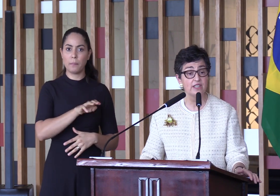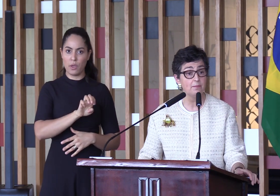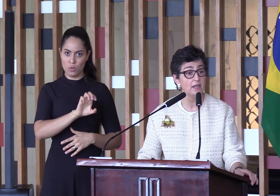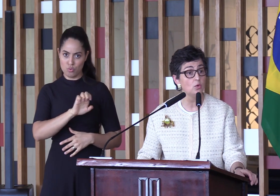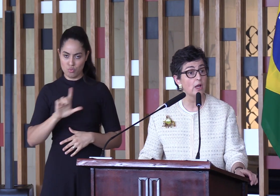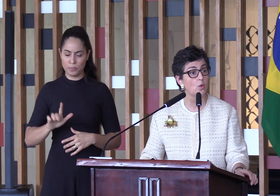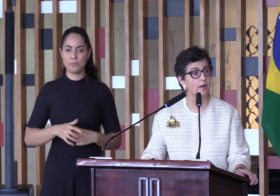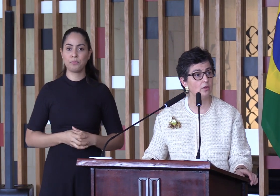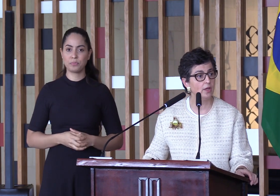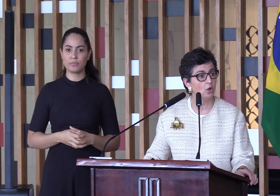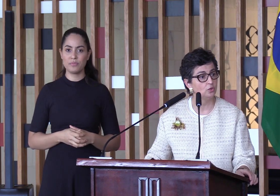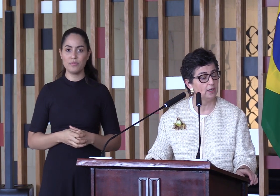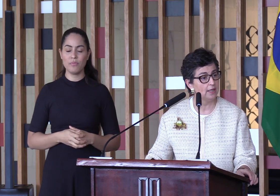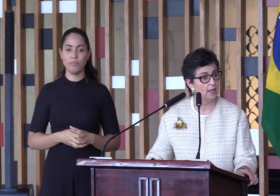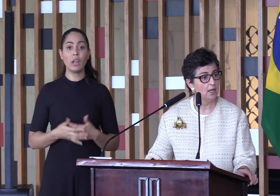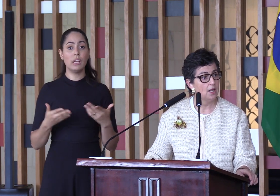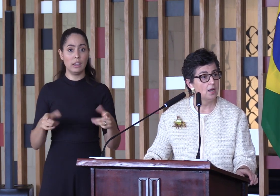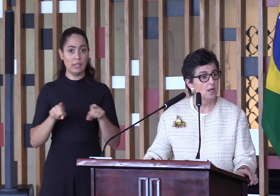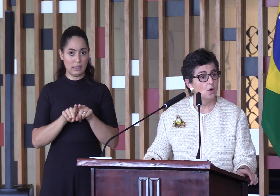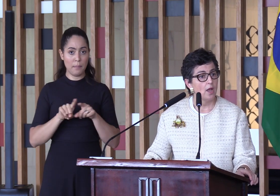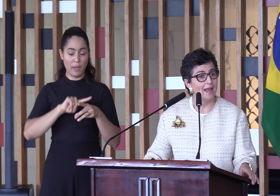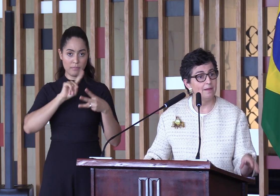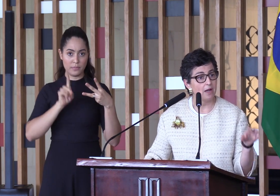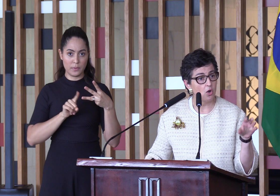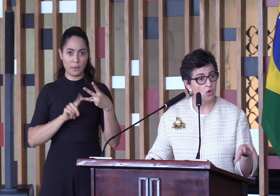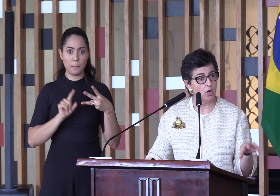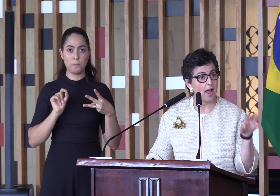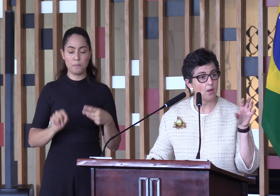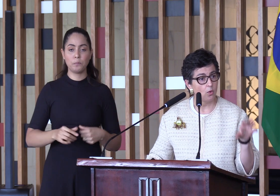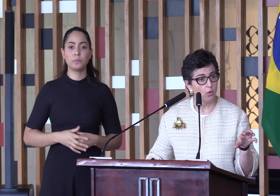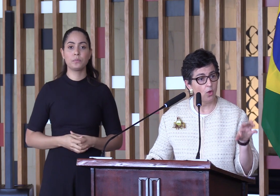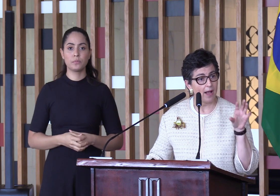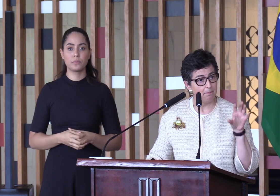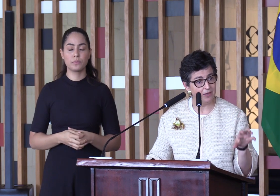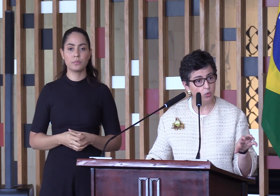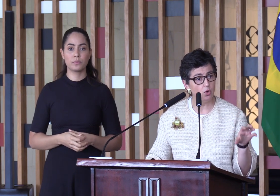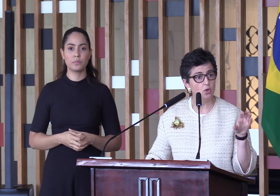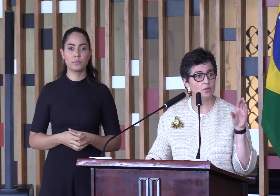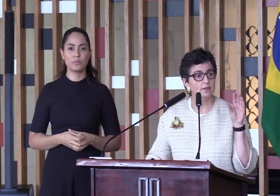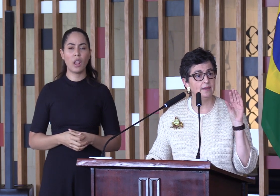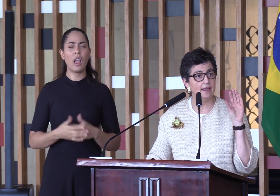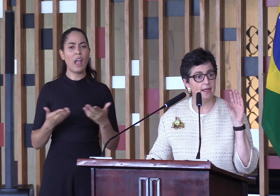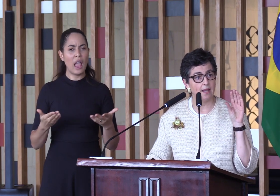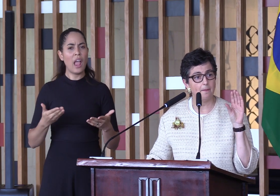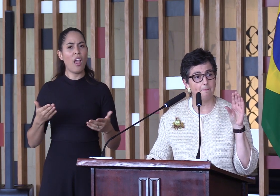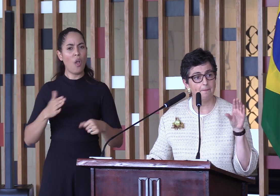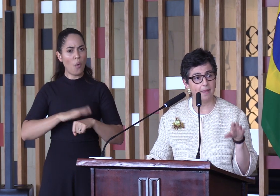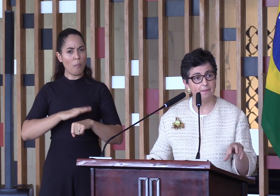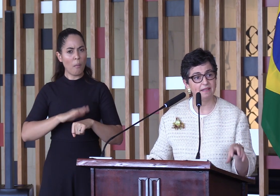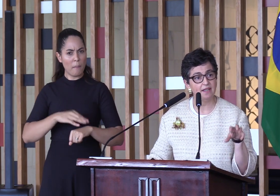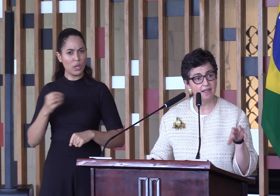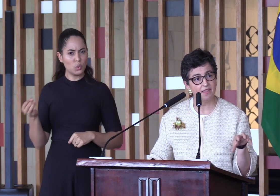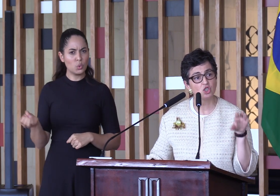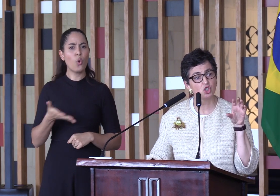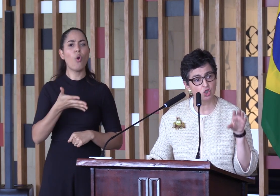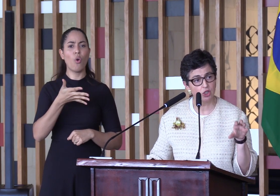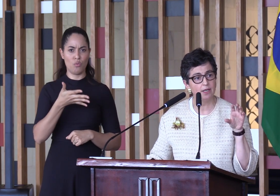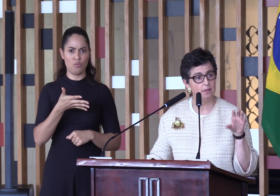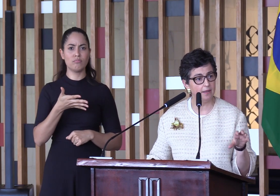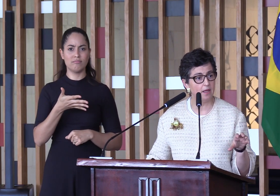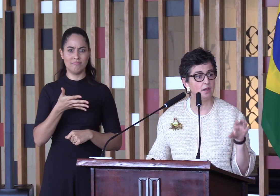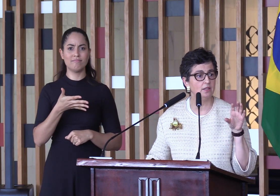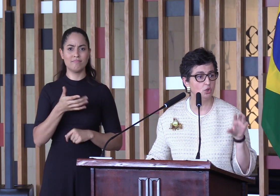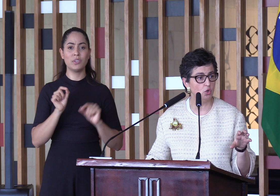Mas é também um acordo que contém o melhor capítulo em matéria de